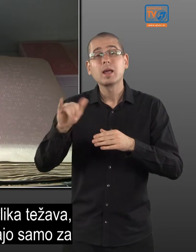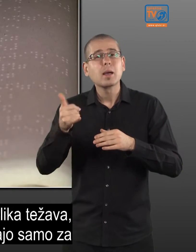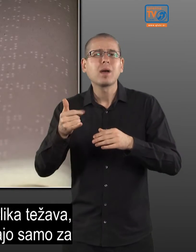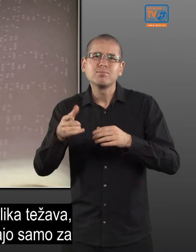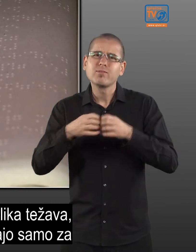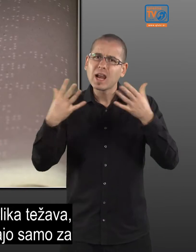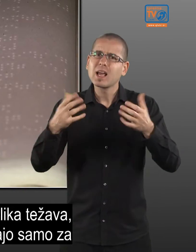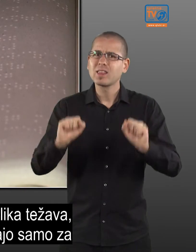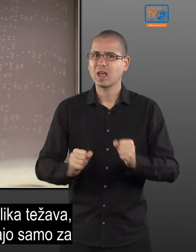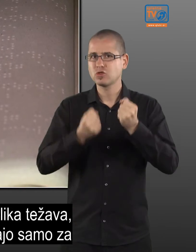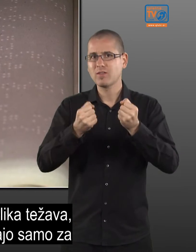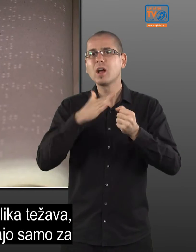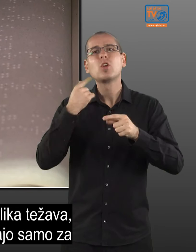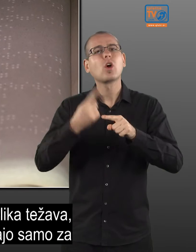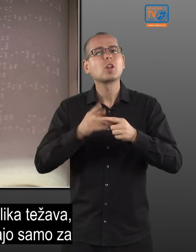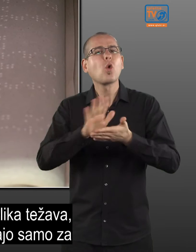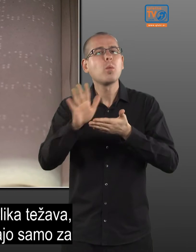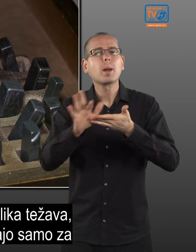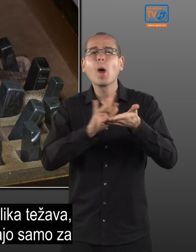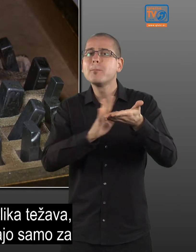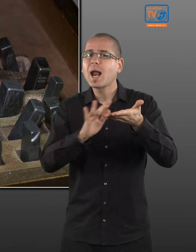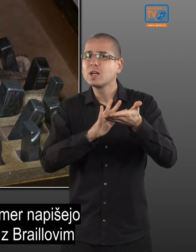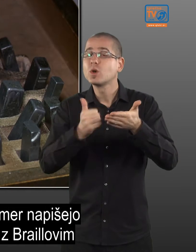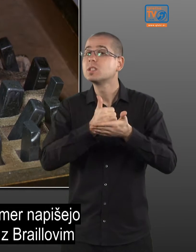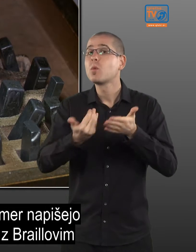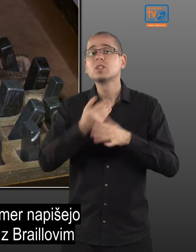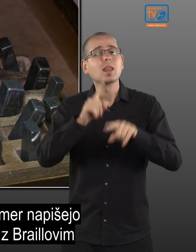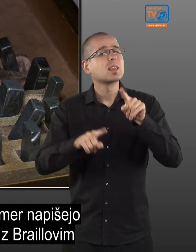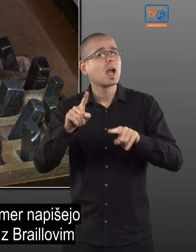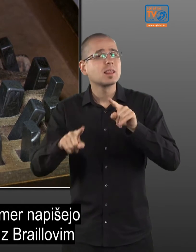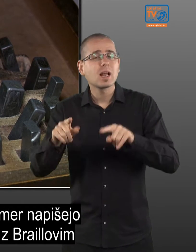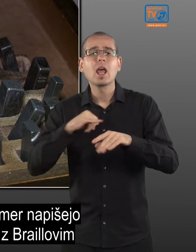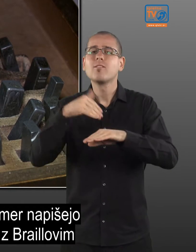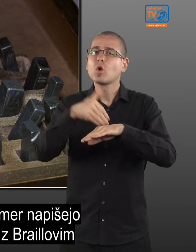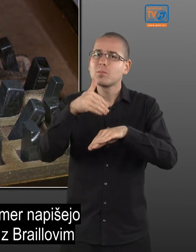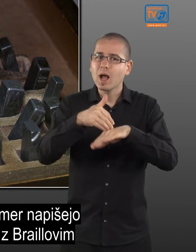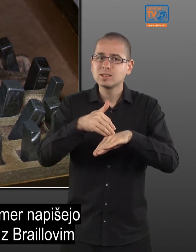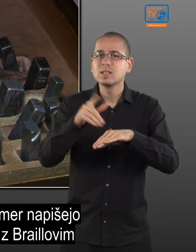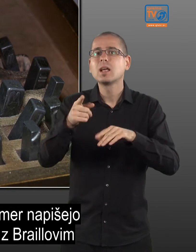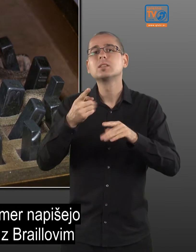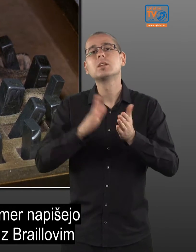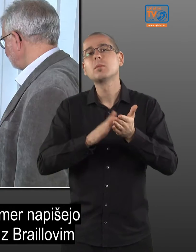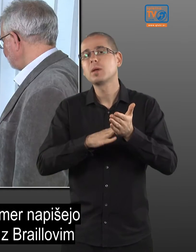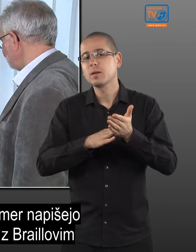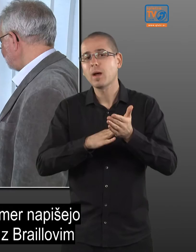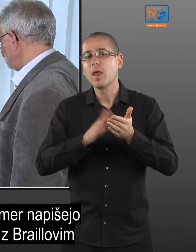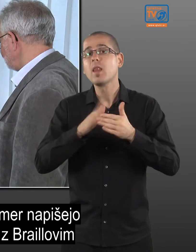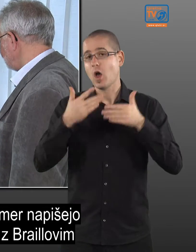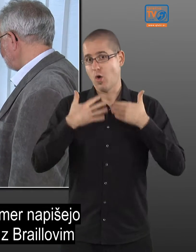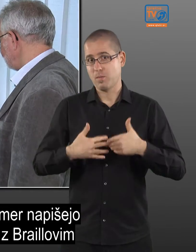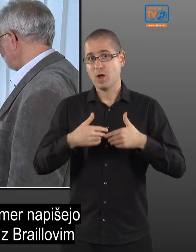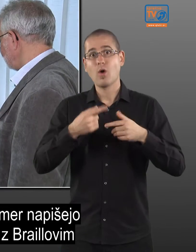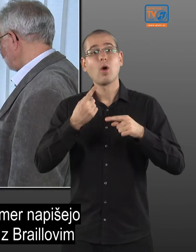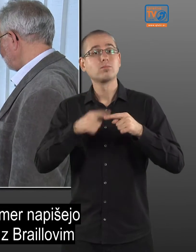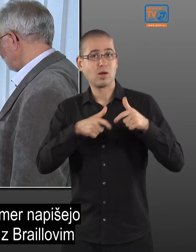sorazmerno velika težava, ki jo pogosto uporabljajo samo za recimo nekatere informacije, da si na delček obleke